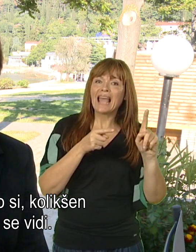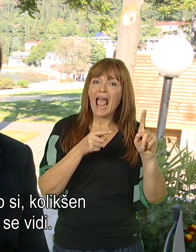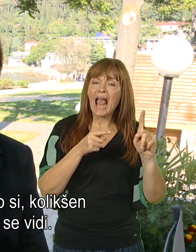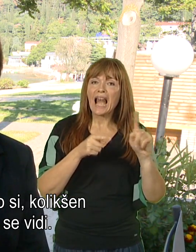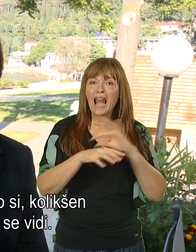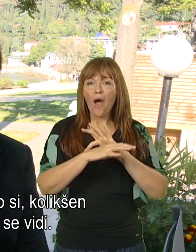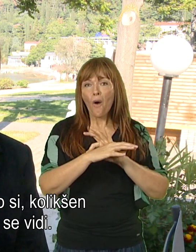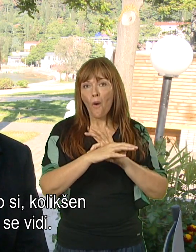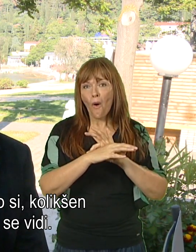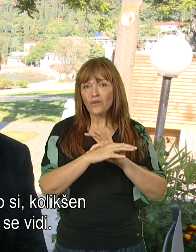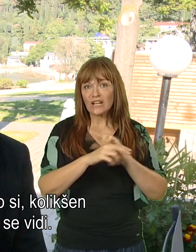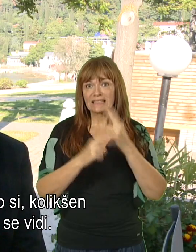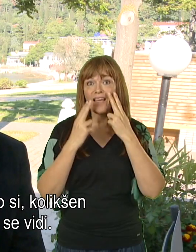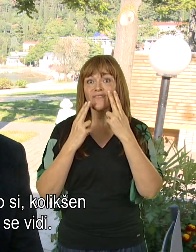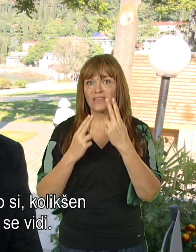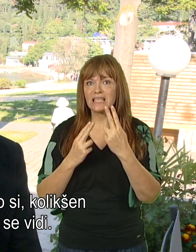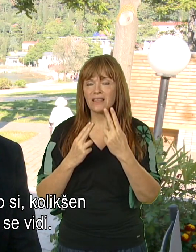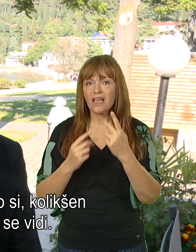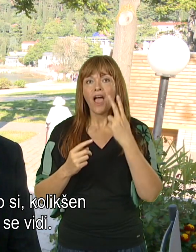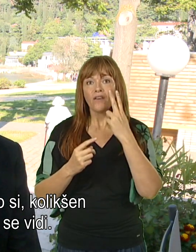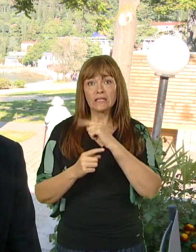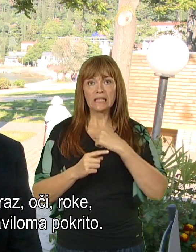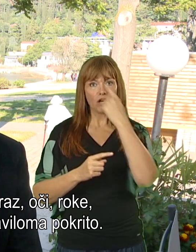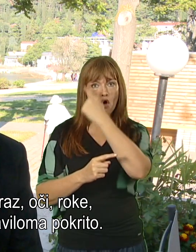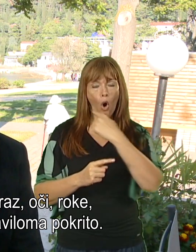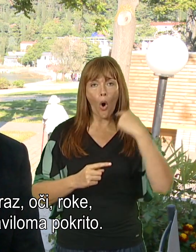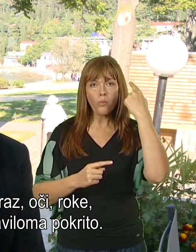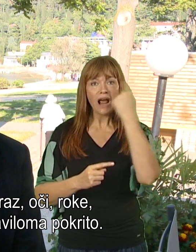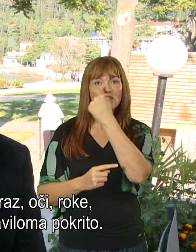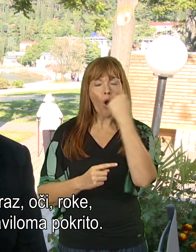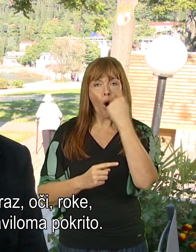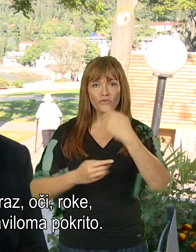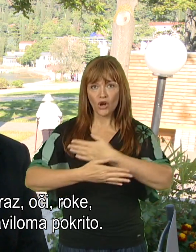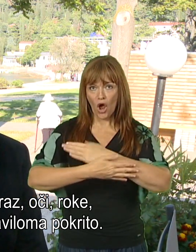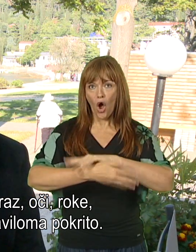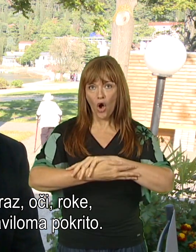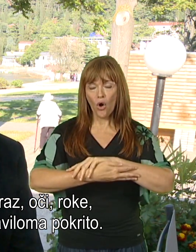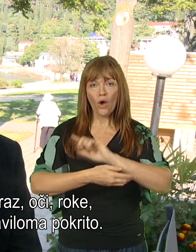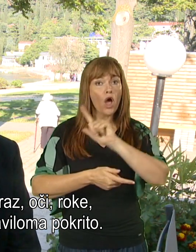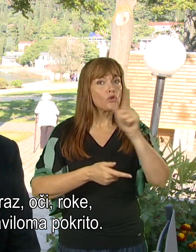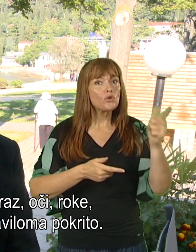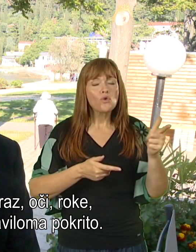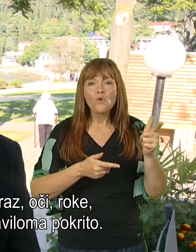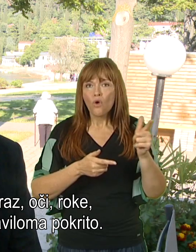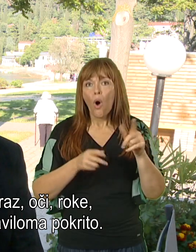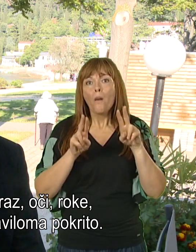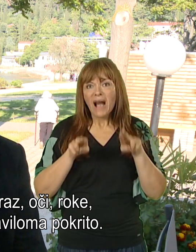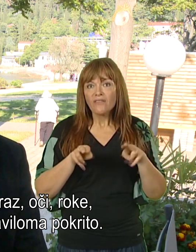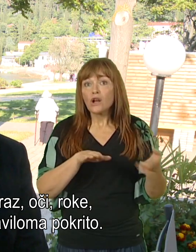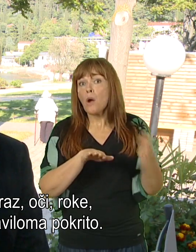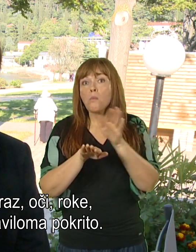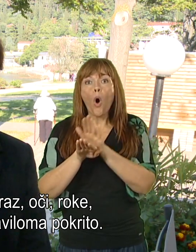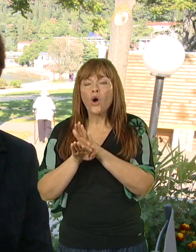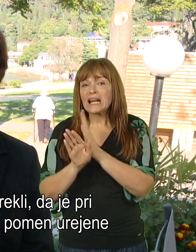kolikšen del kože se vidi. Vidi se naš obraz, vidijo se oči, vidijo se roke, vse drugo je praviloma